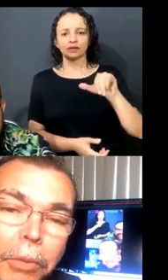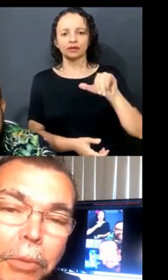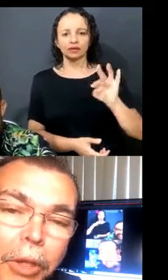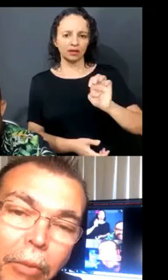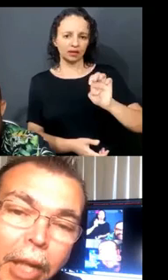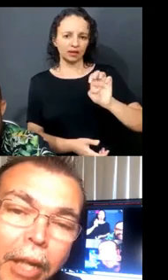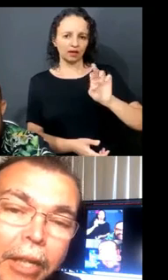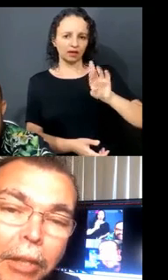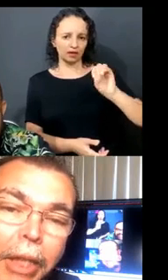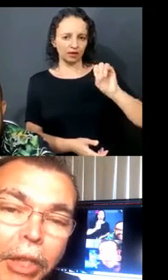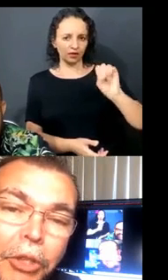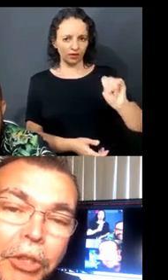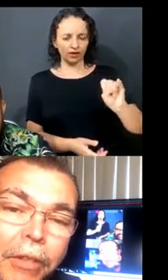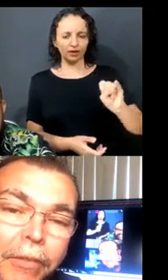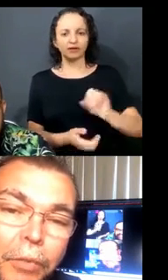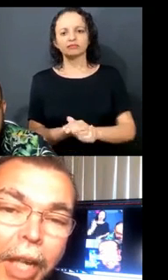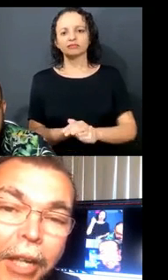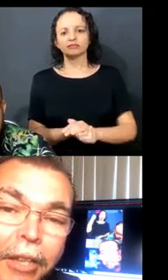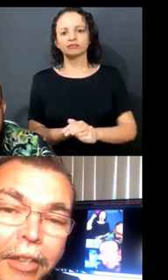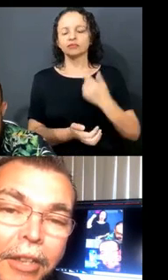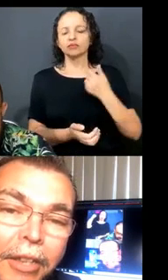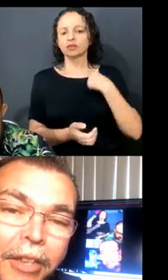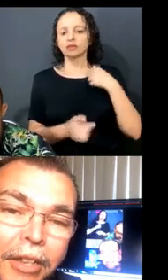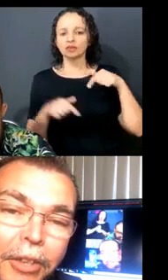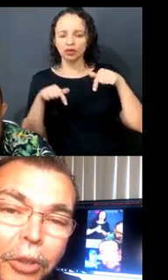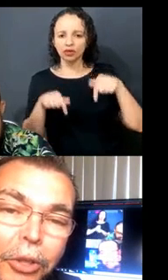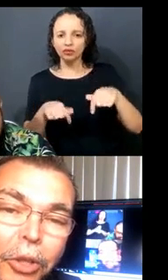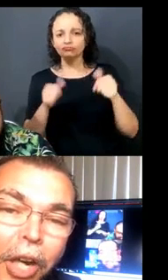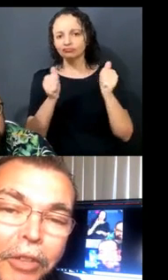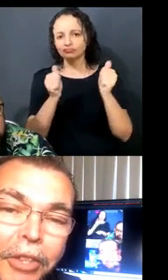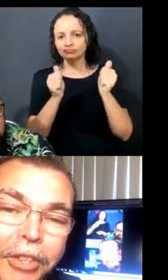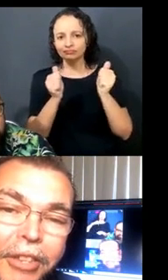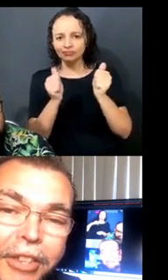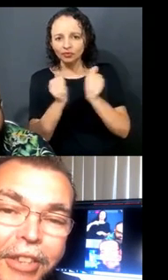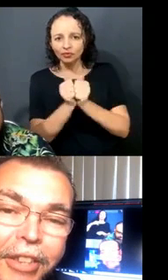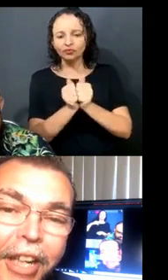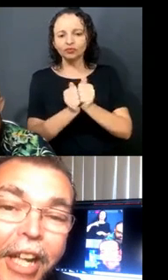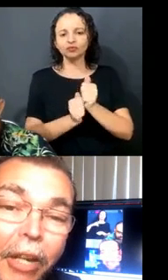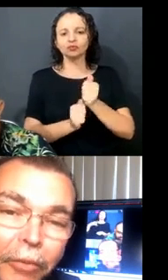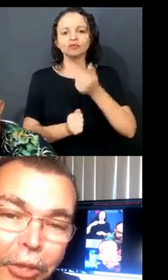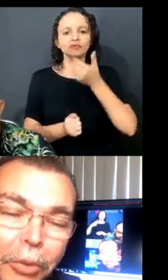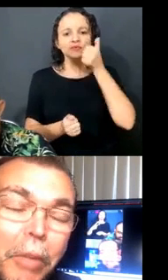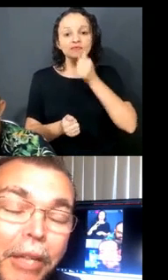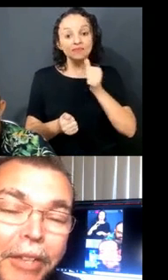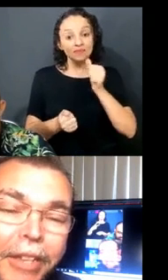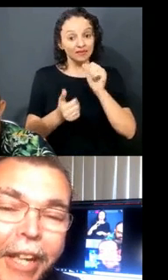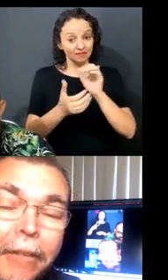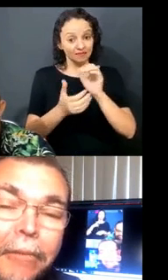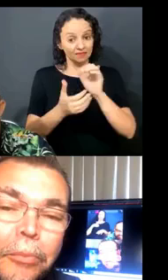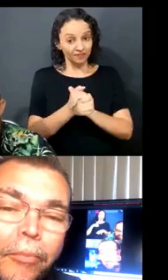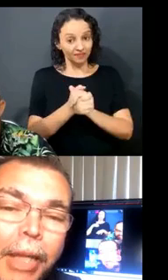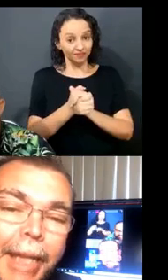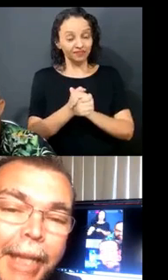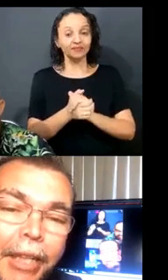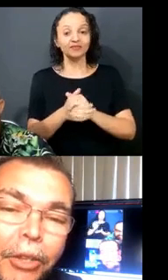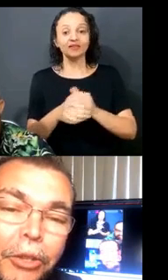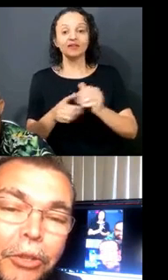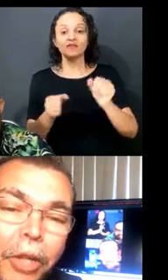estou aqui com a minha família, minha esposa, que é uma iberista. Né? Iber. Ela fez Legal. o